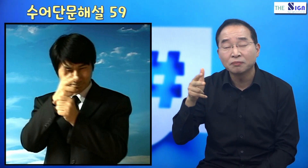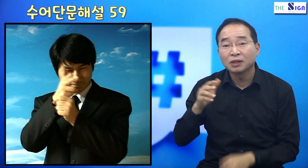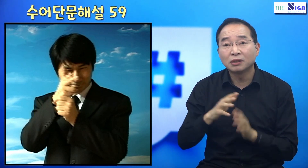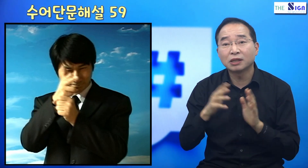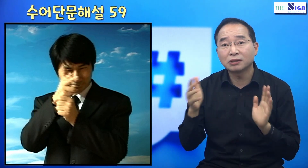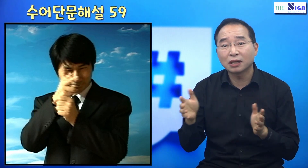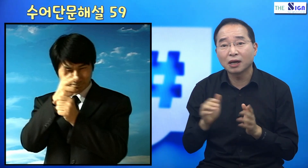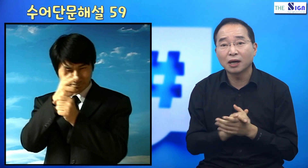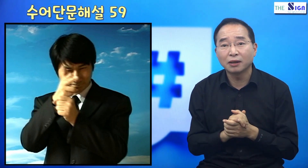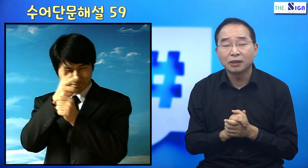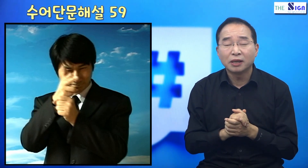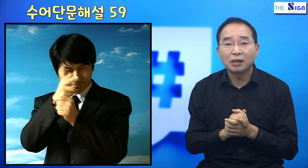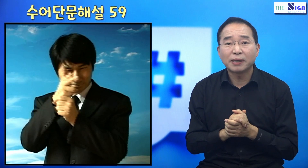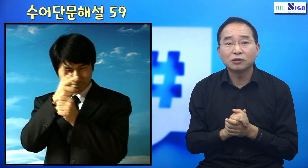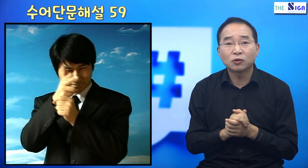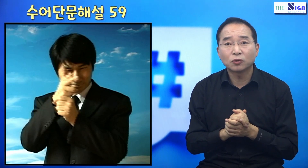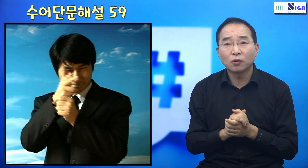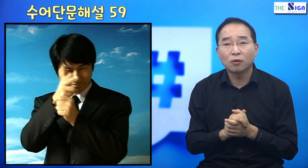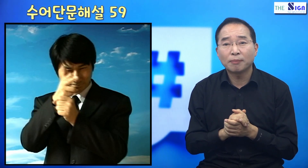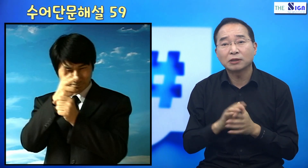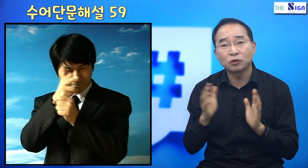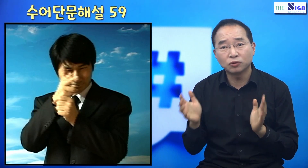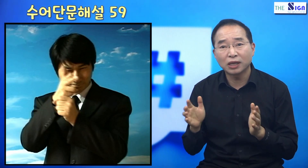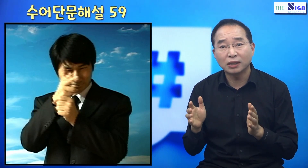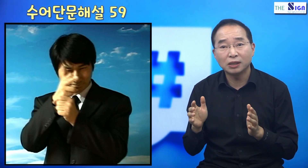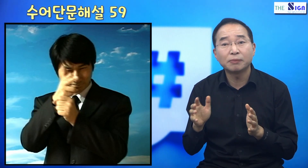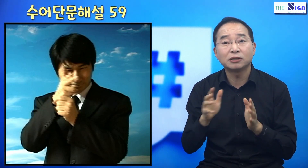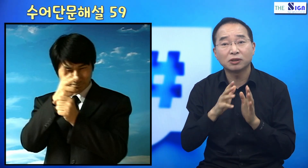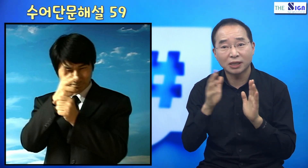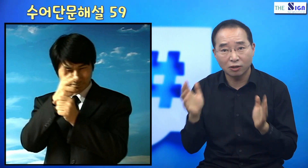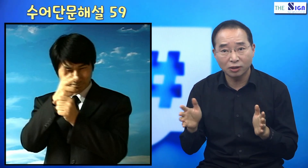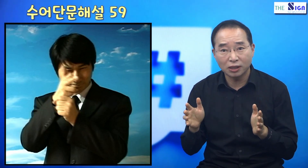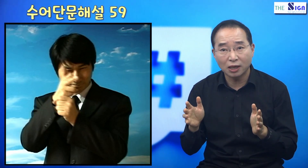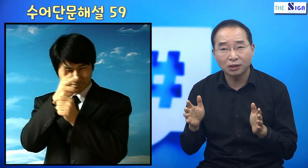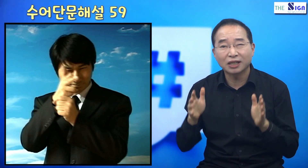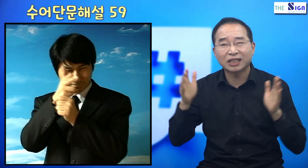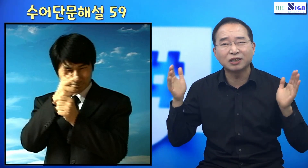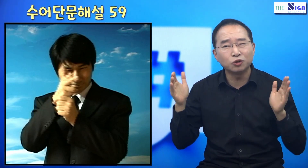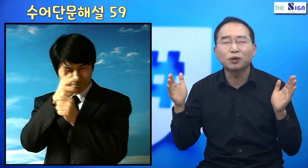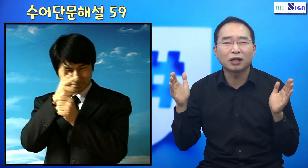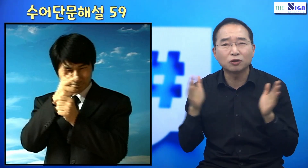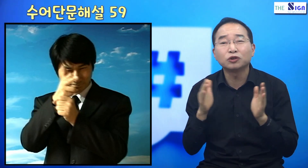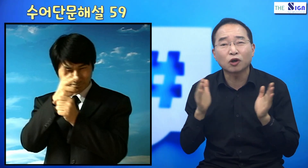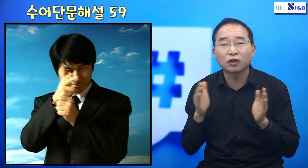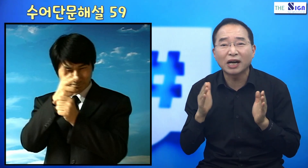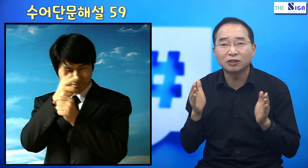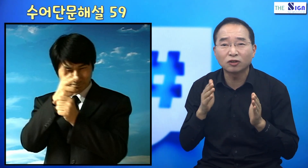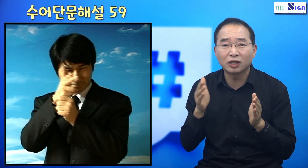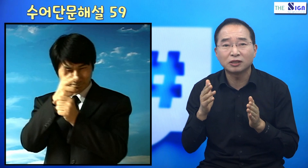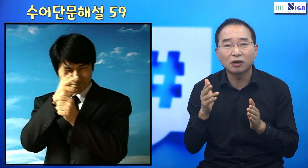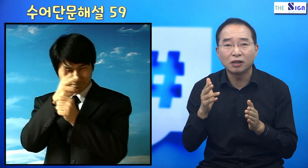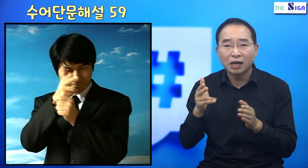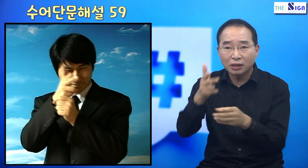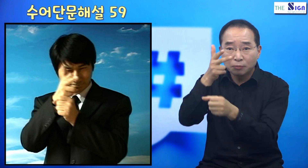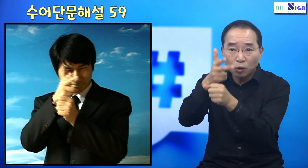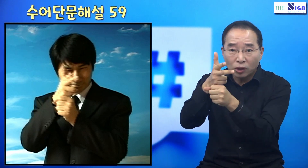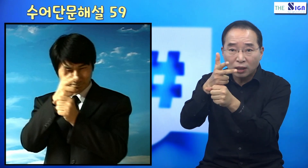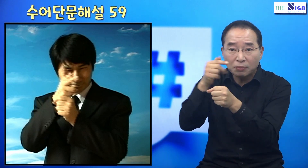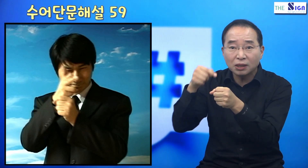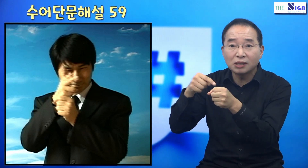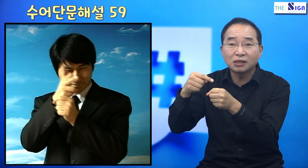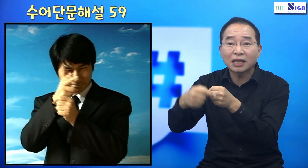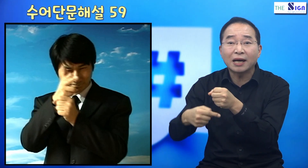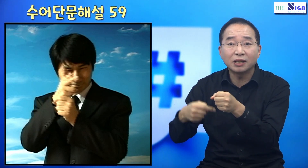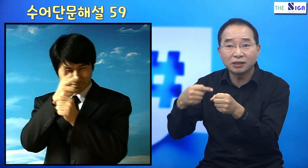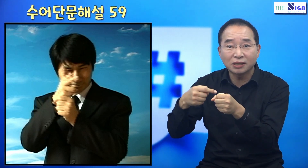개념이에요. 그렇게 쓰다가 일반적으로 방송국이 아닌 일반적인 촬영이다. 그러니까 큰 규모는 아니고 적당한 상태에서 그다음에 이렇게